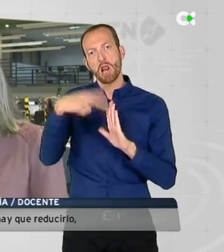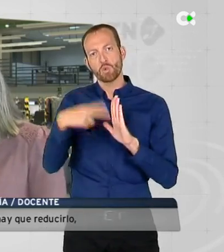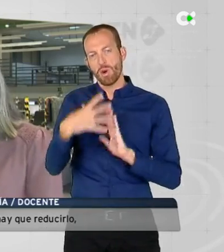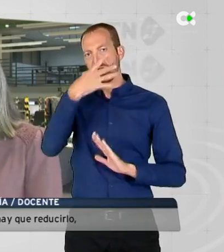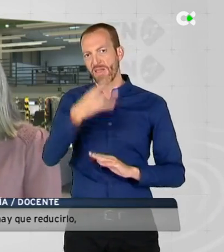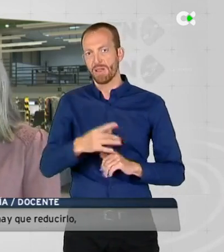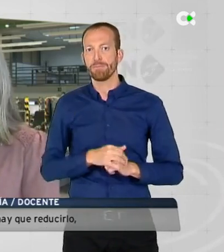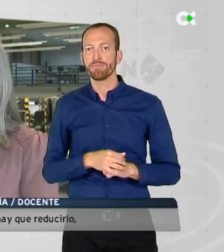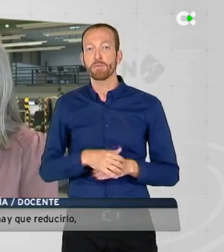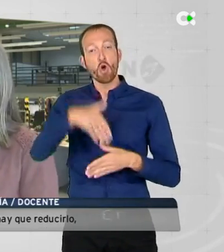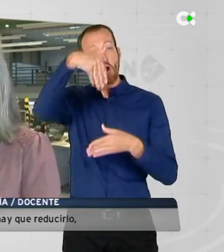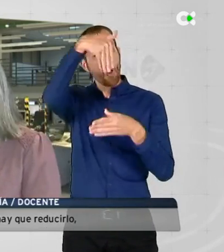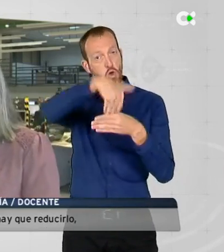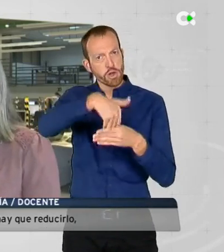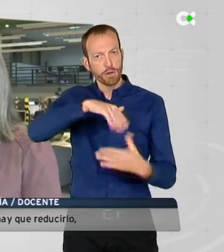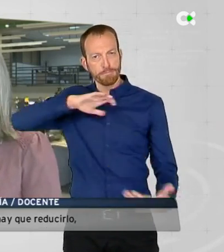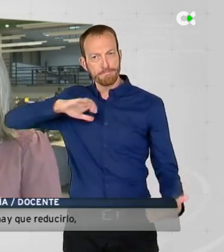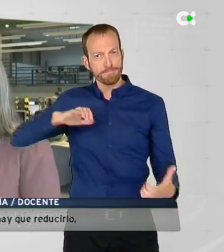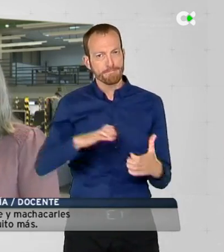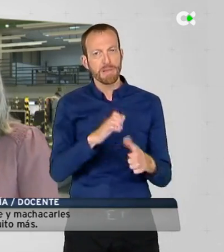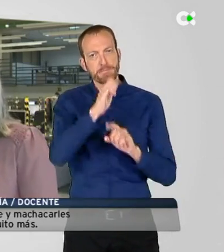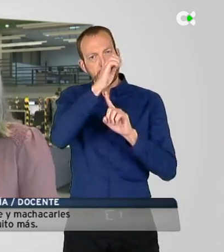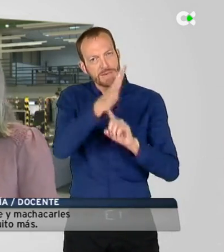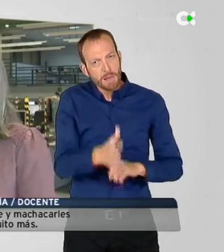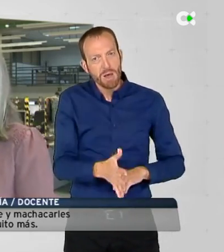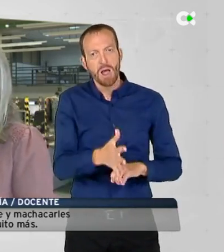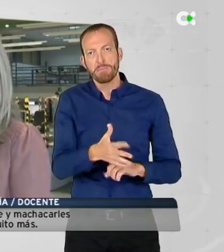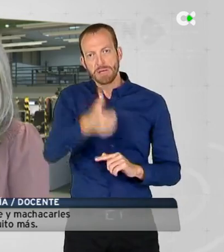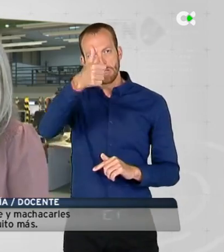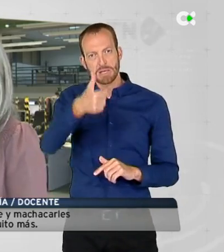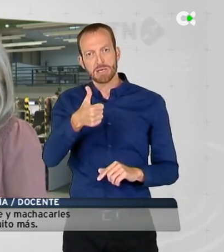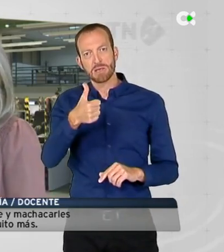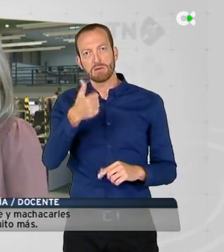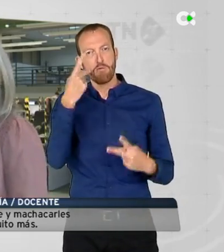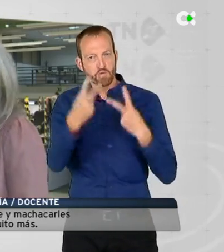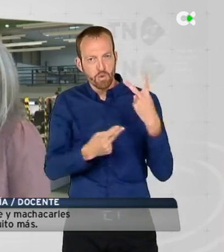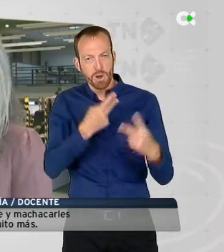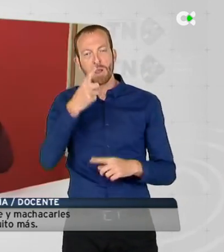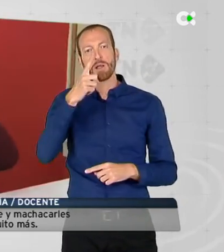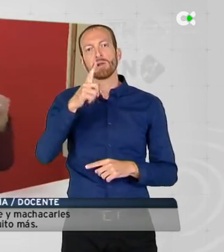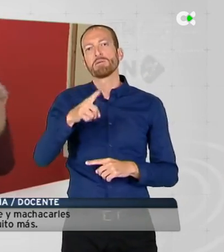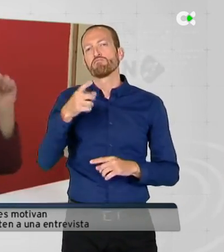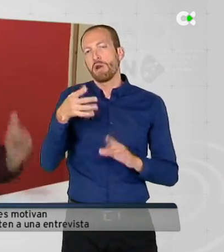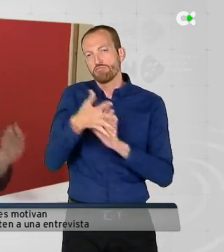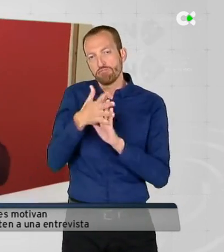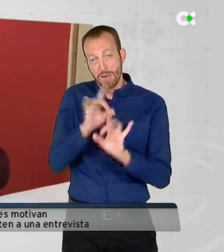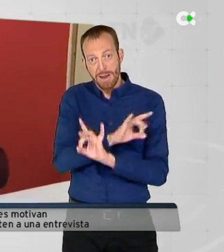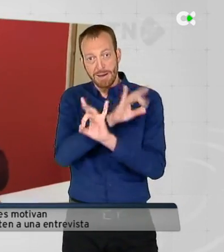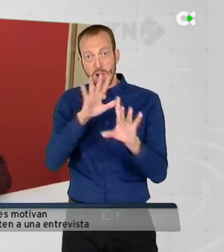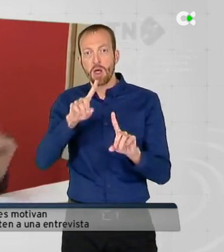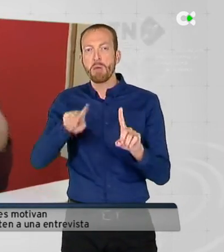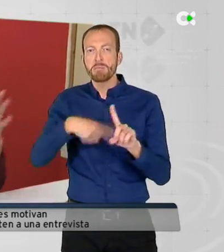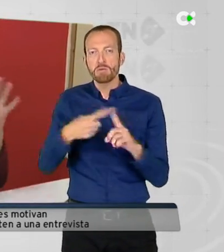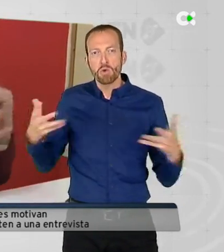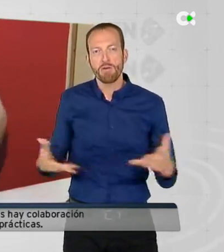contenido sí hay que reducirlo, esquematizarlo y machacarles un poquito más. Además les motivan para que se